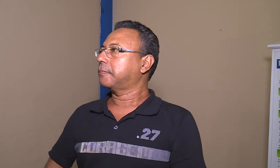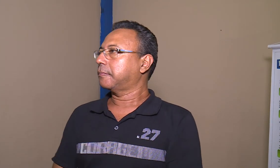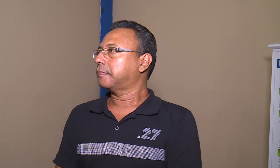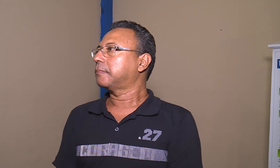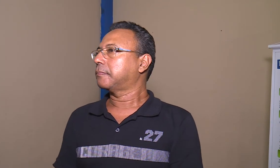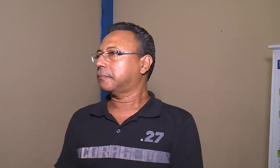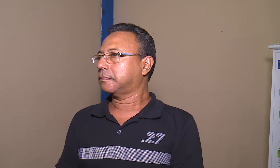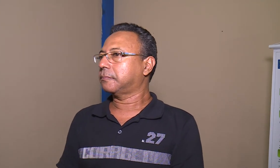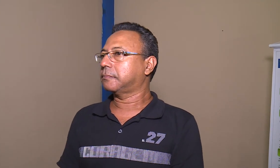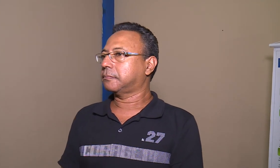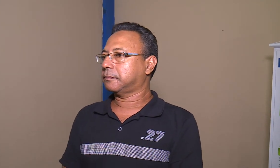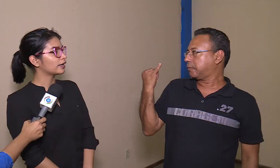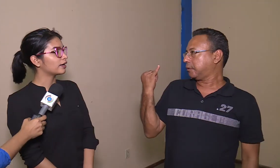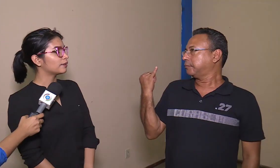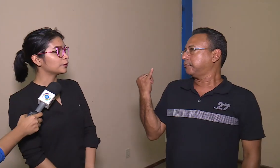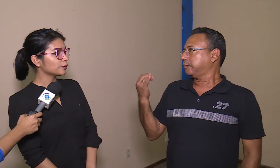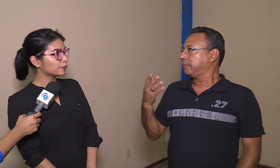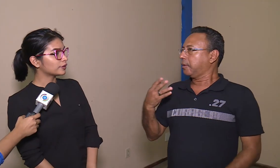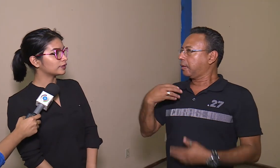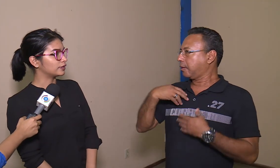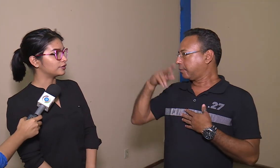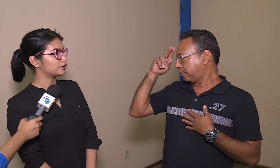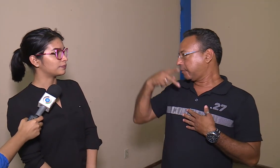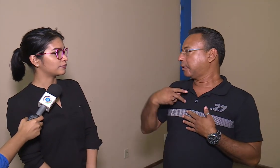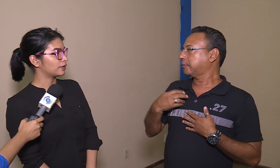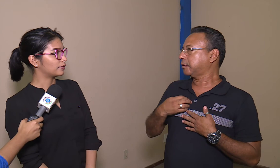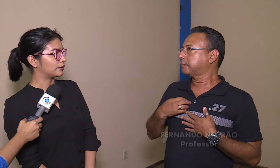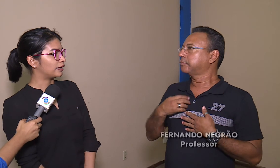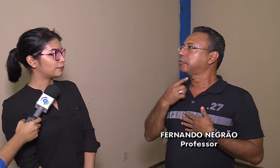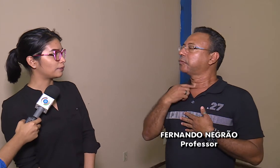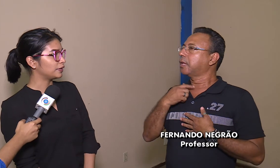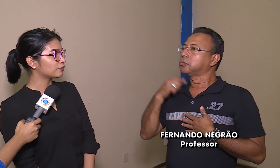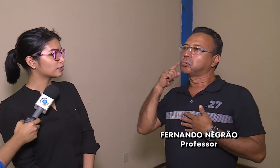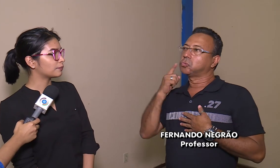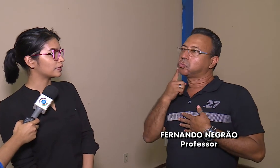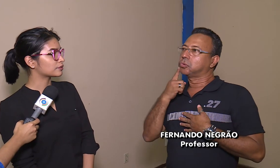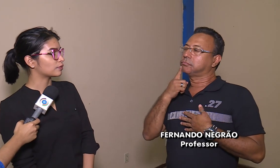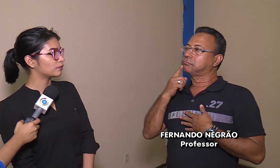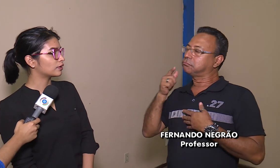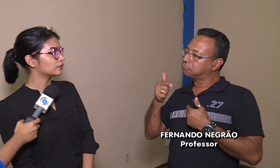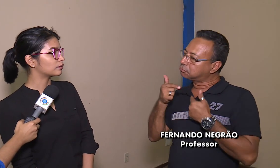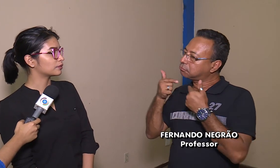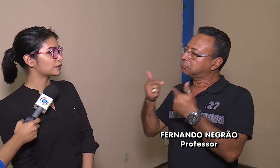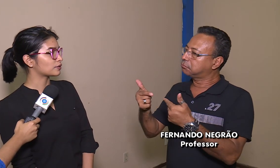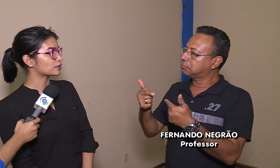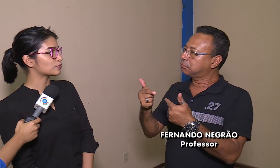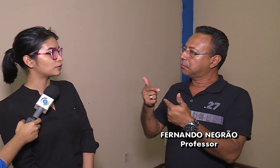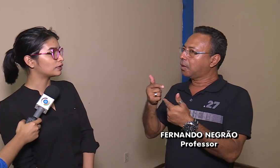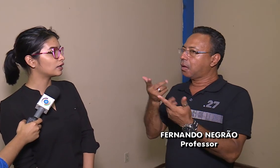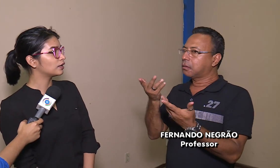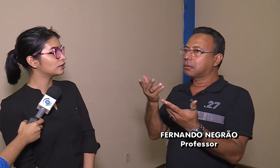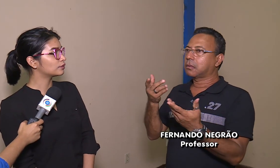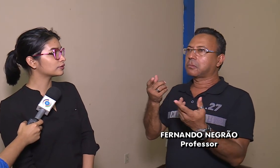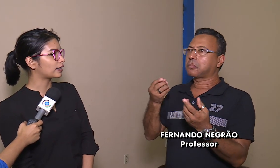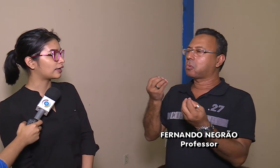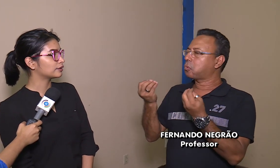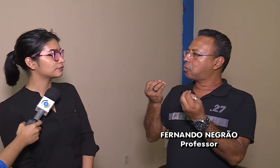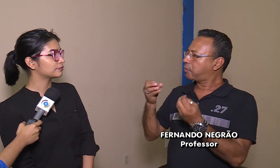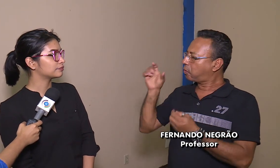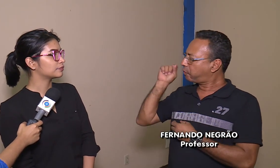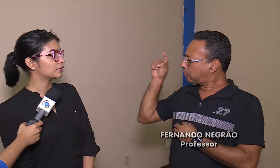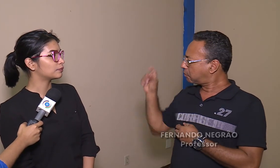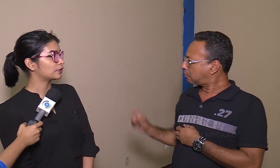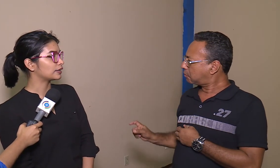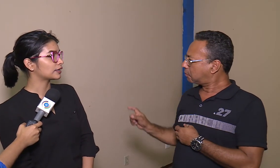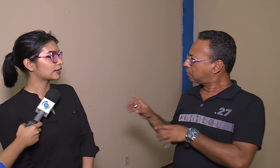se tornou professor. É muito importante, para mim, enquanto pessoa, enquanto pessoa surda, lutar